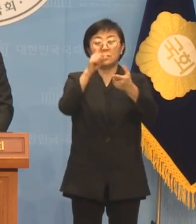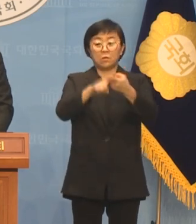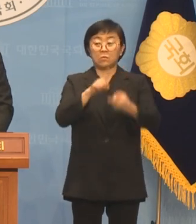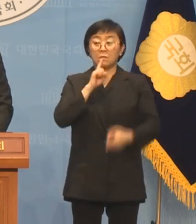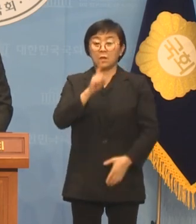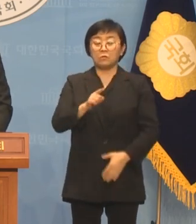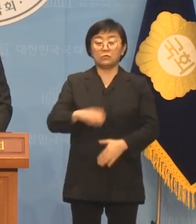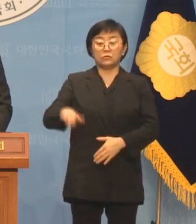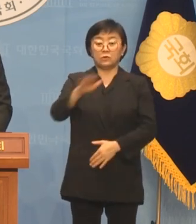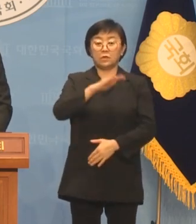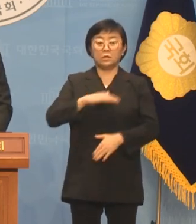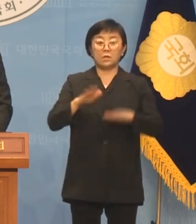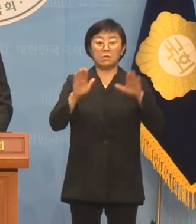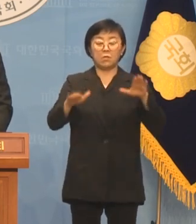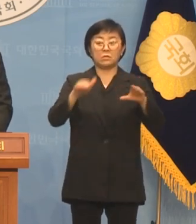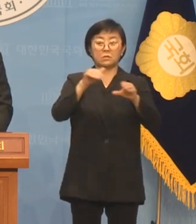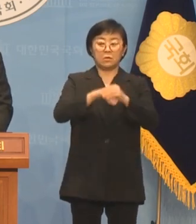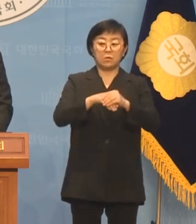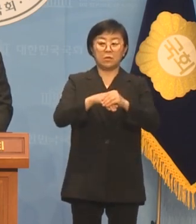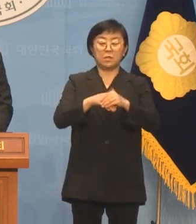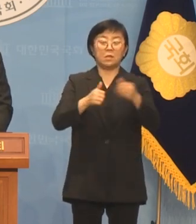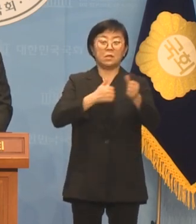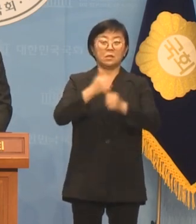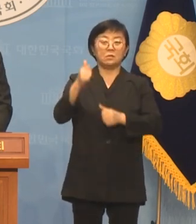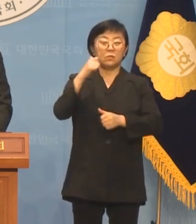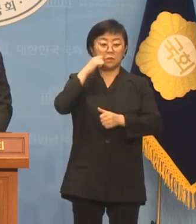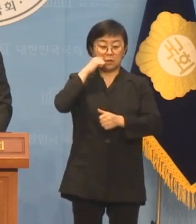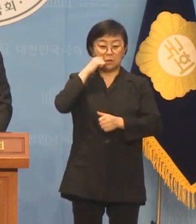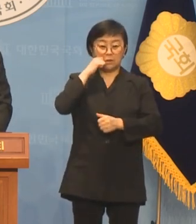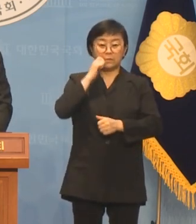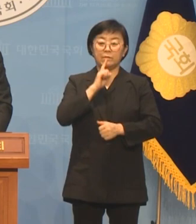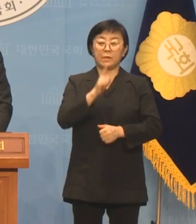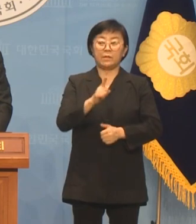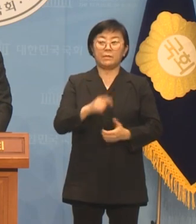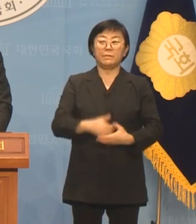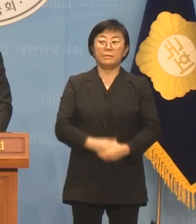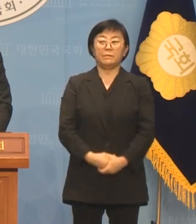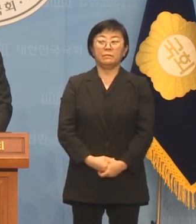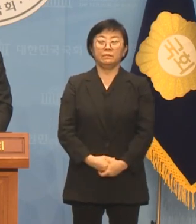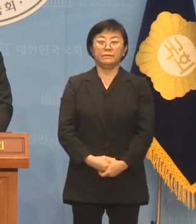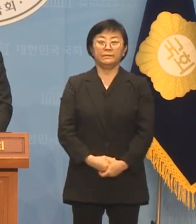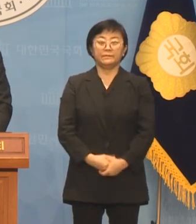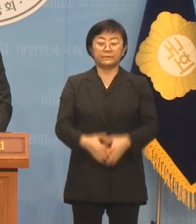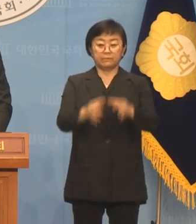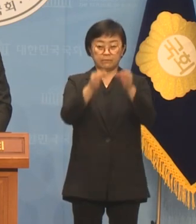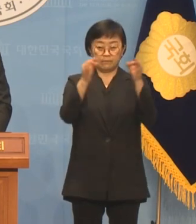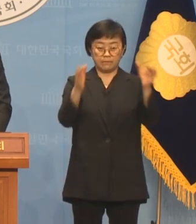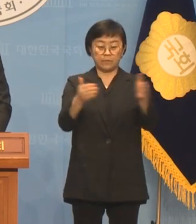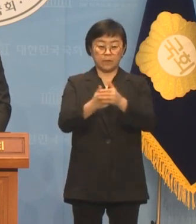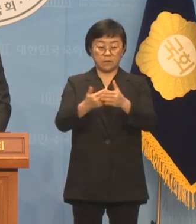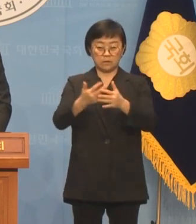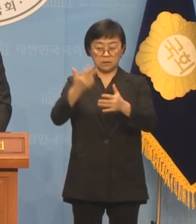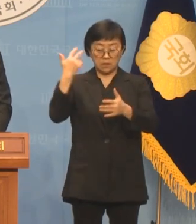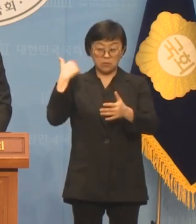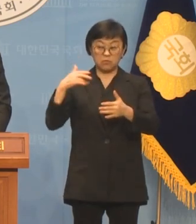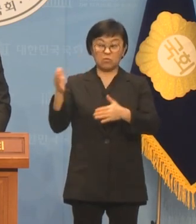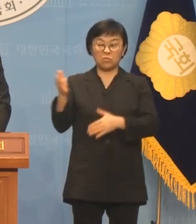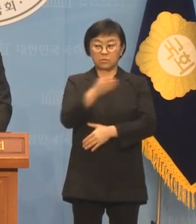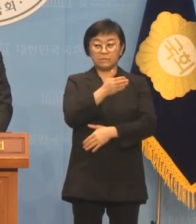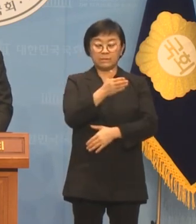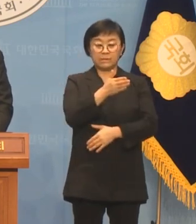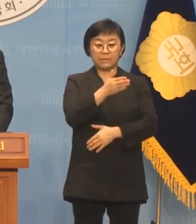한다면 우리는 이번 총선 이길 수 없는 결정이다. 저는 이렇게 단언합니다. 그동안 지난주서부터